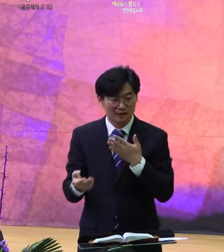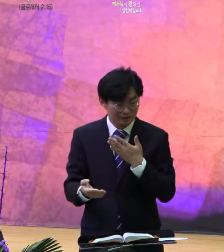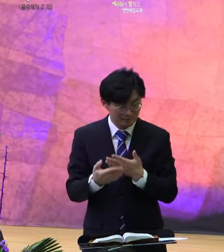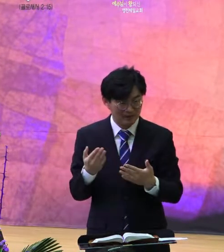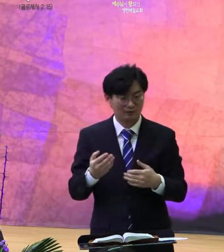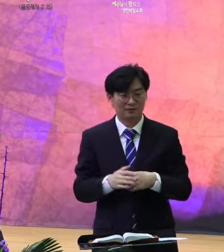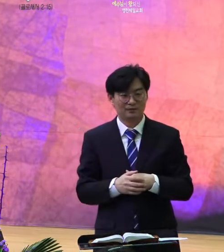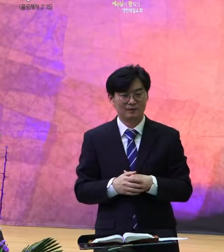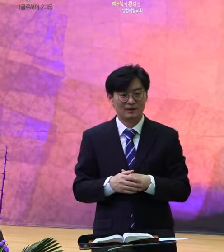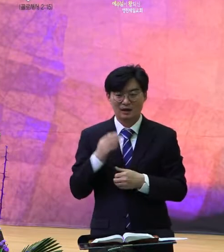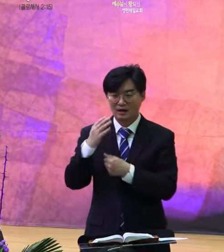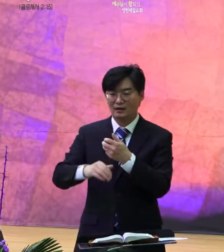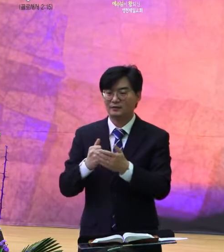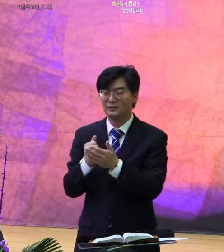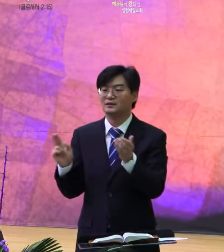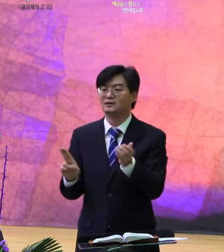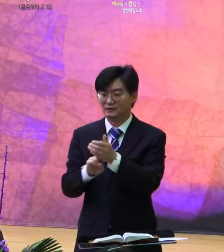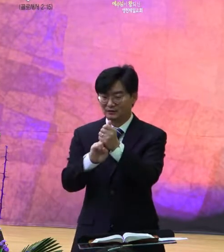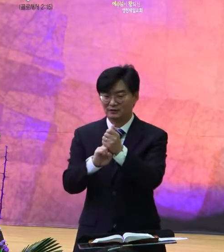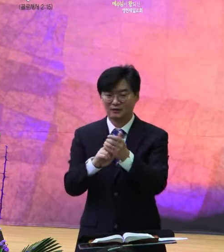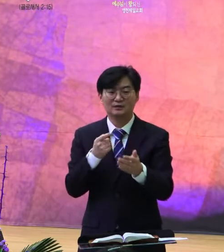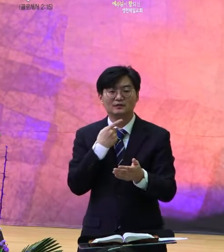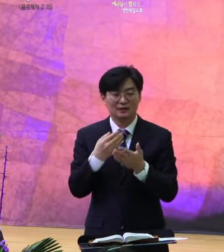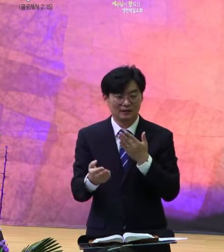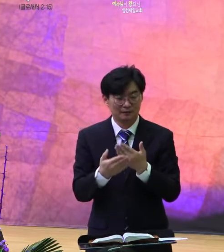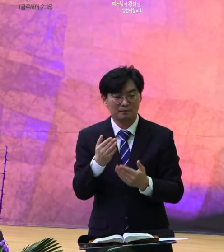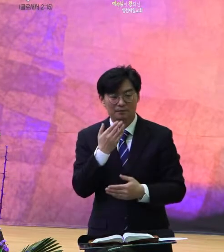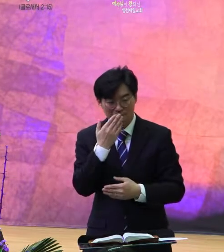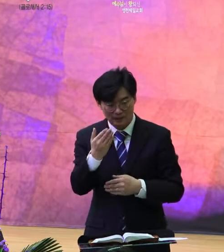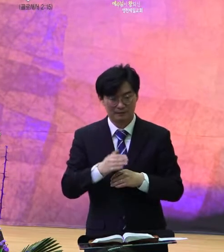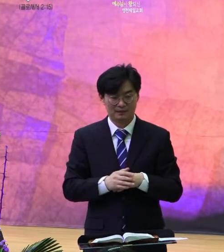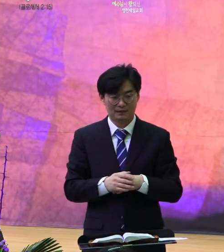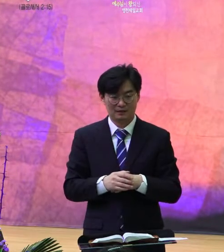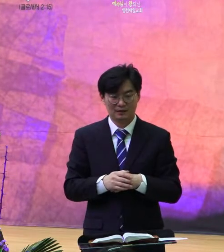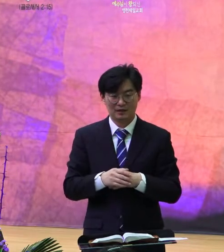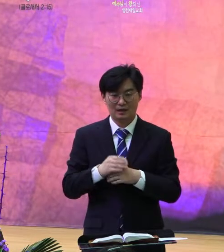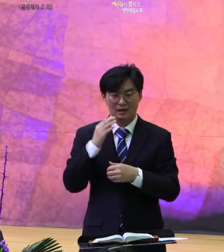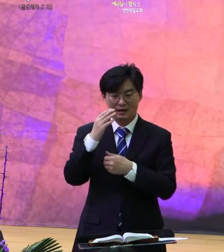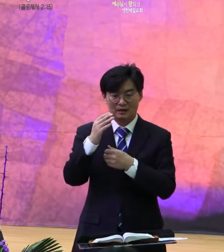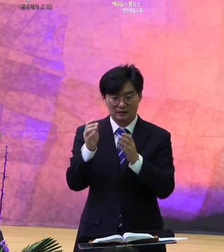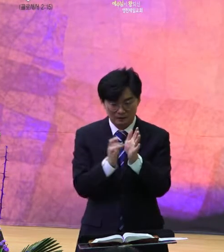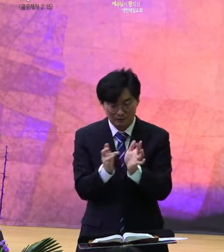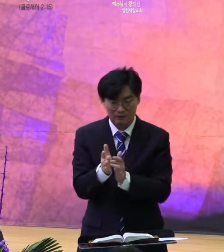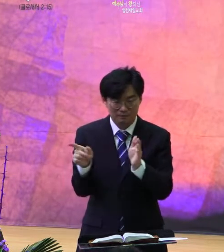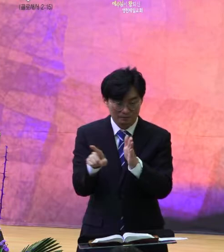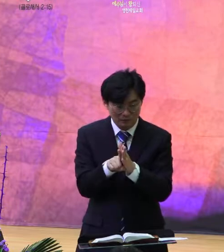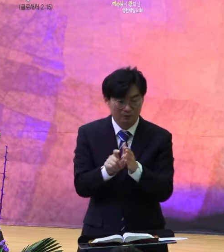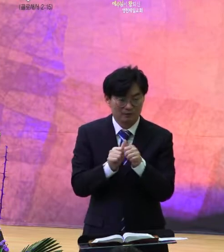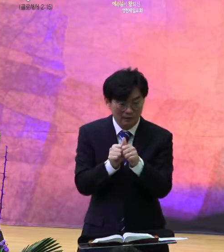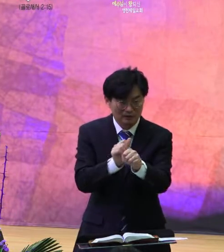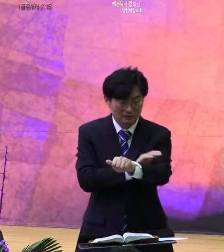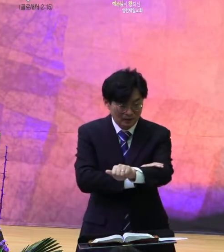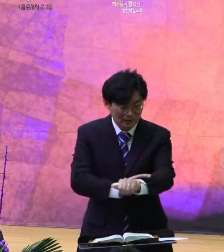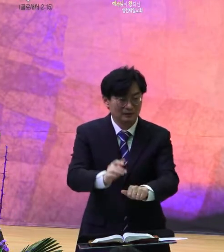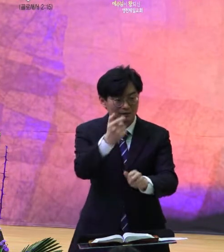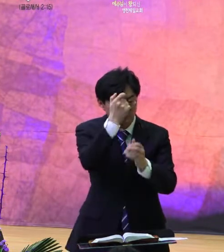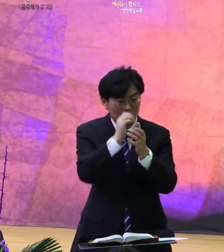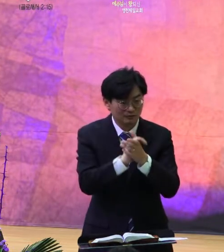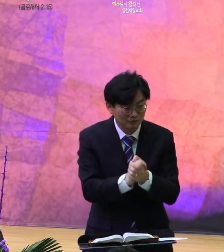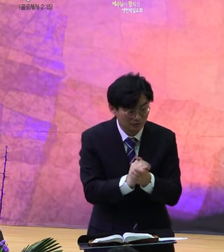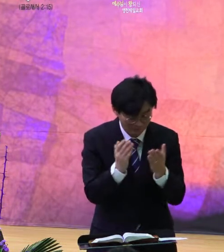공급하심과 기적을 체험하게 될 것입니다. 그런 신앙의 길을 걸어가시는 여러분 되기를 주님의 이름으로 축복합니다. 기도하겠습니다.